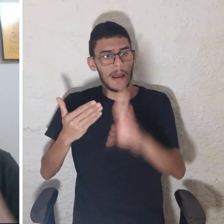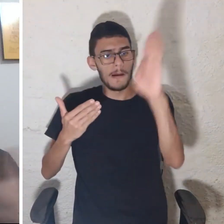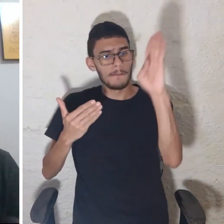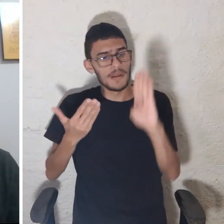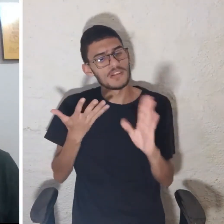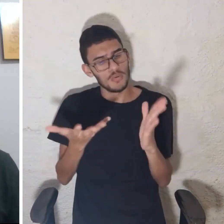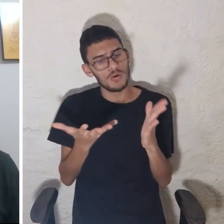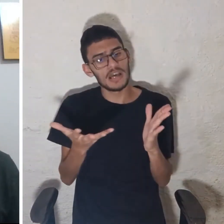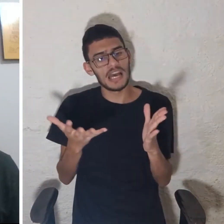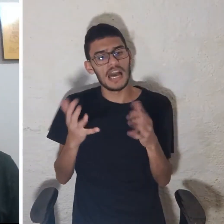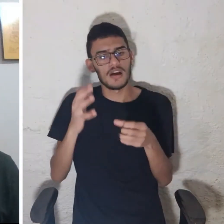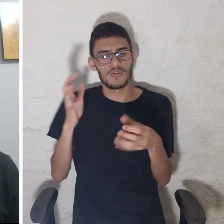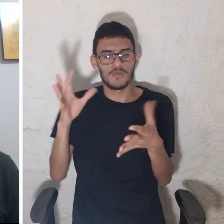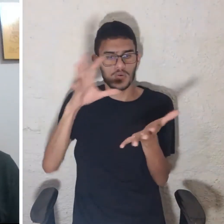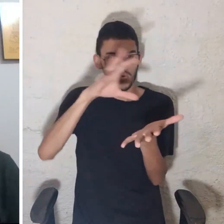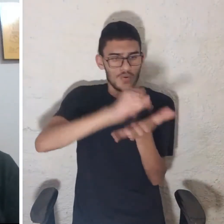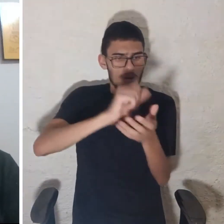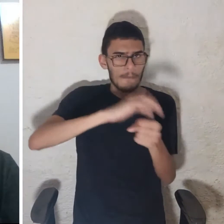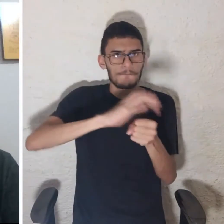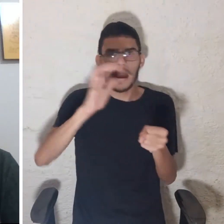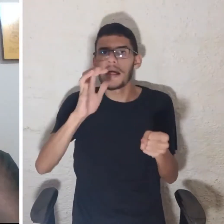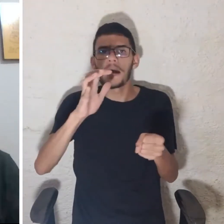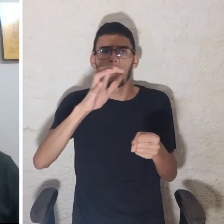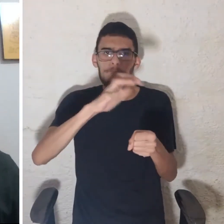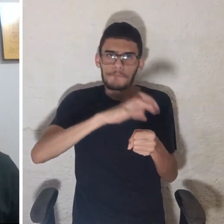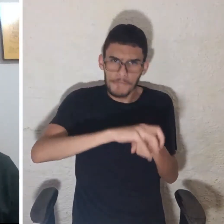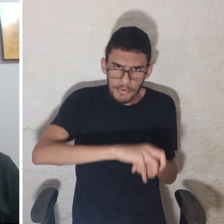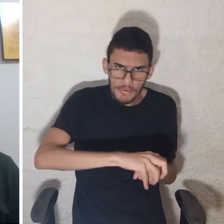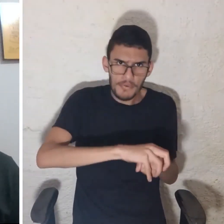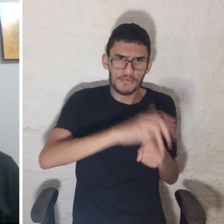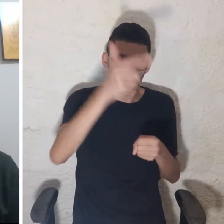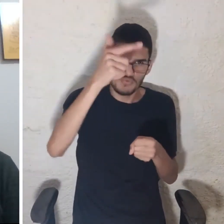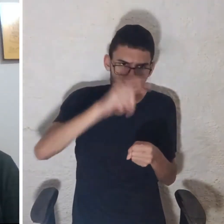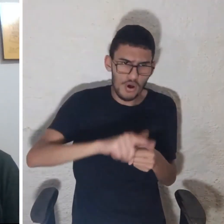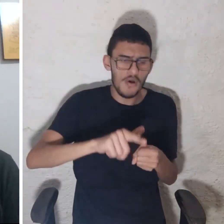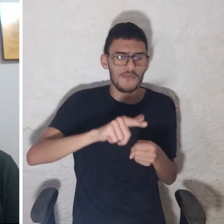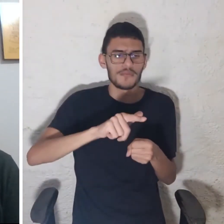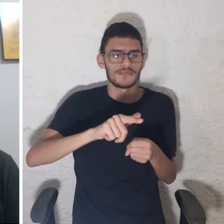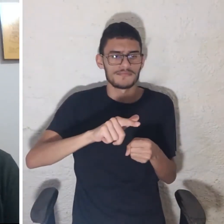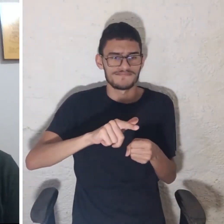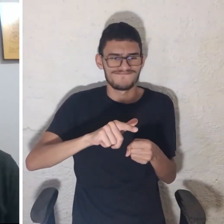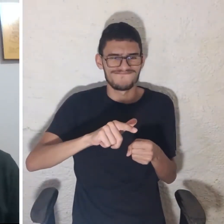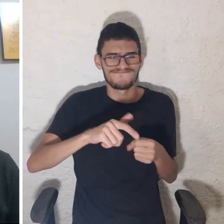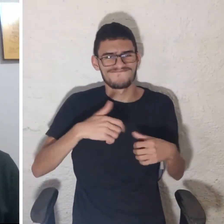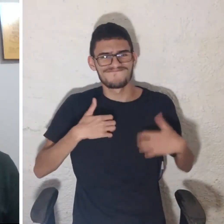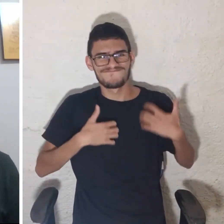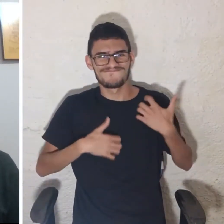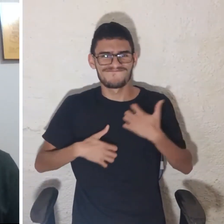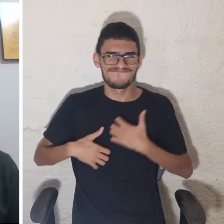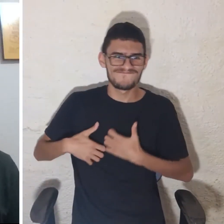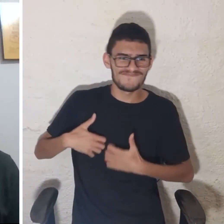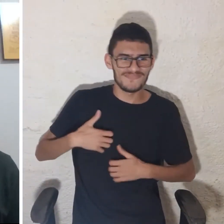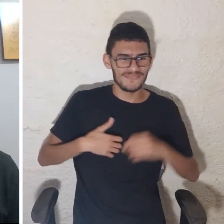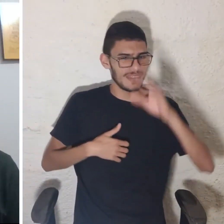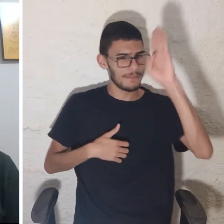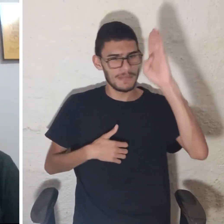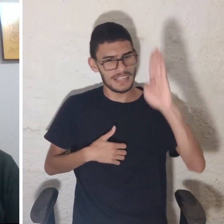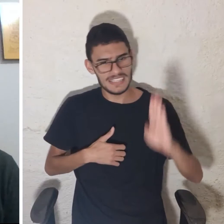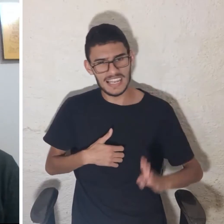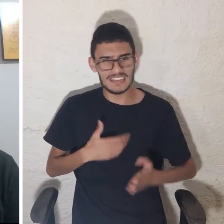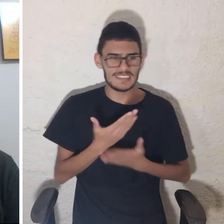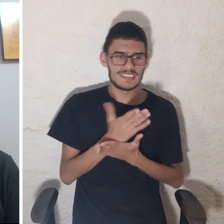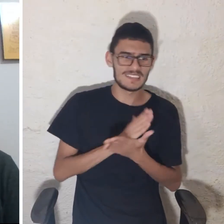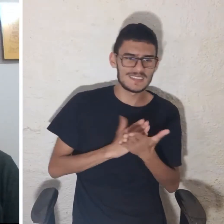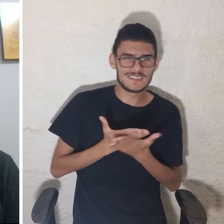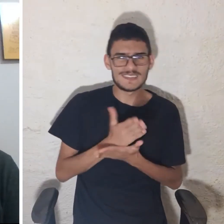ser colônia de Portugal, né, que perdesse todas as liberdades que tinha conseguido. Isso desagradou aos brasileiros,